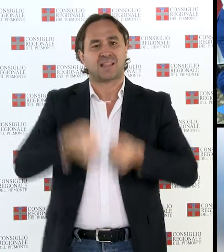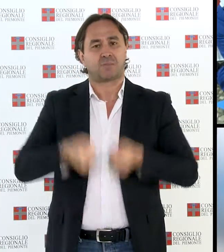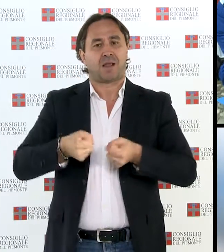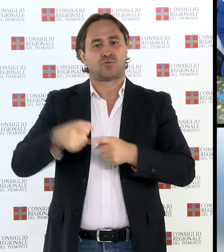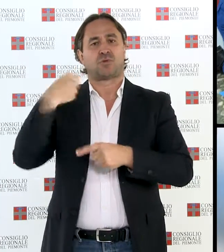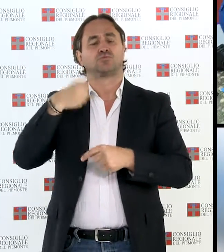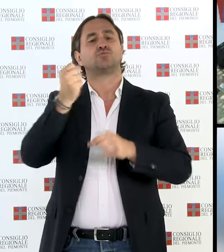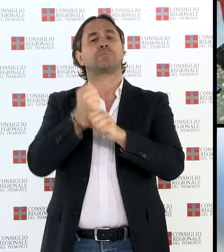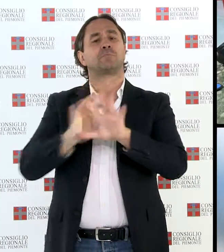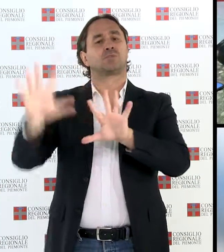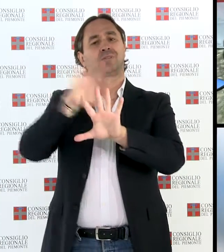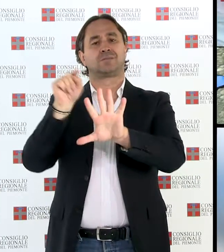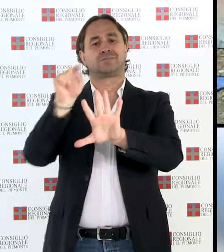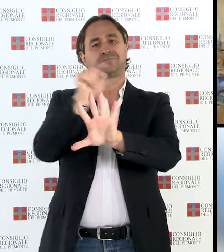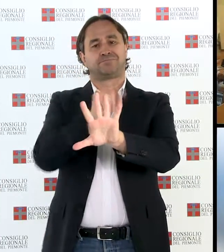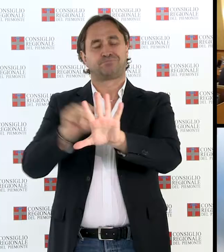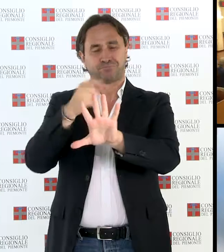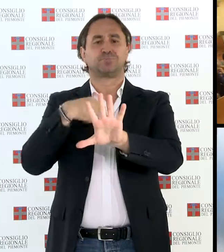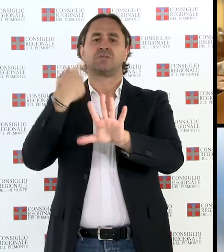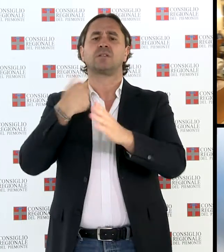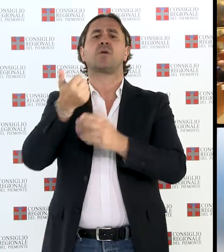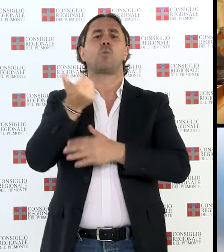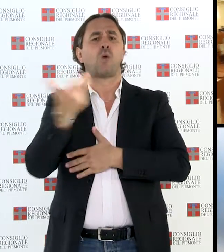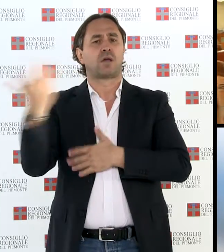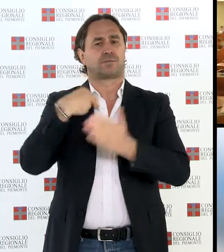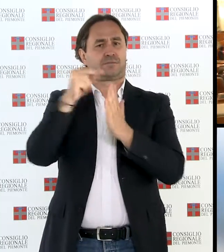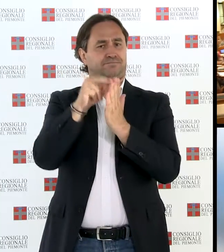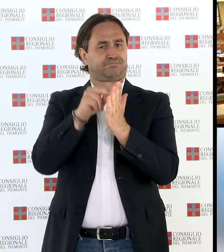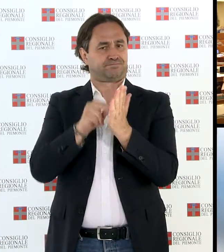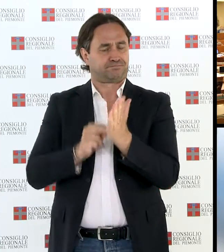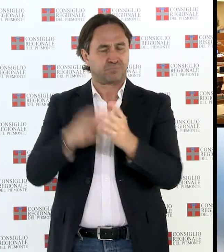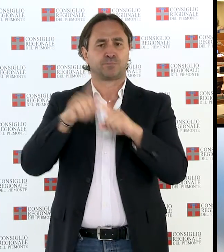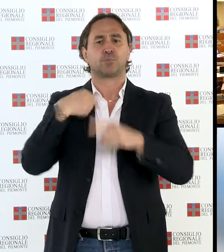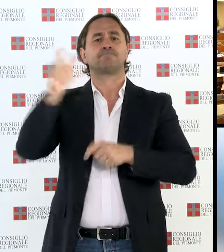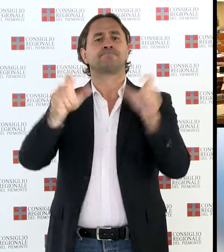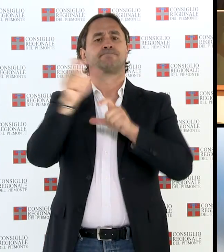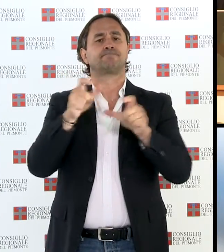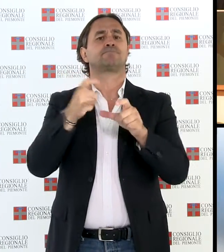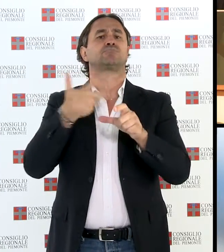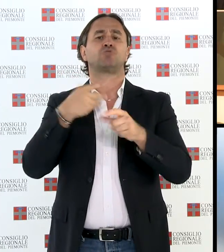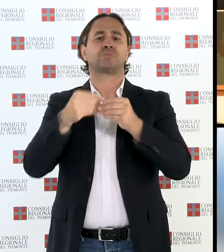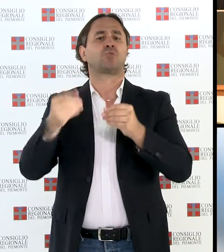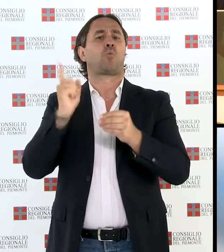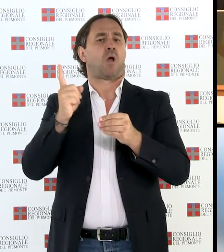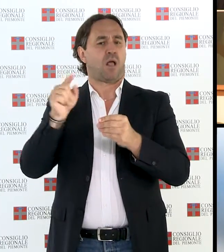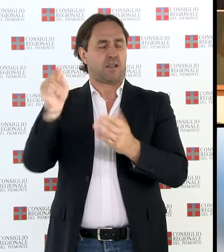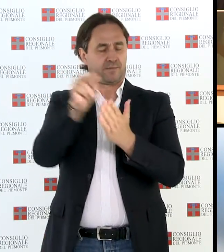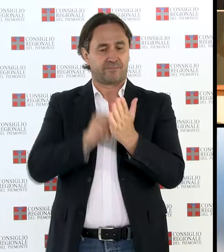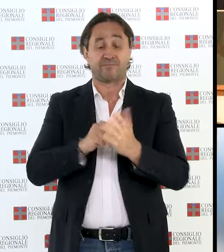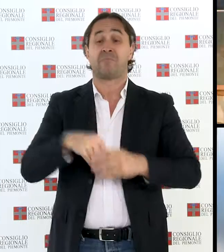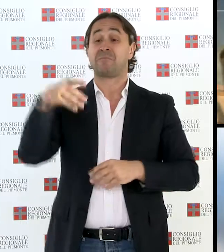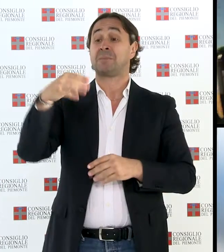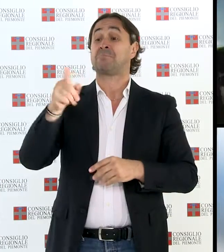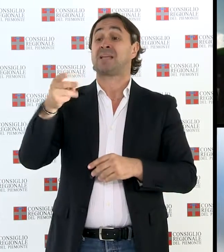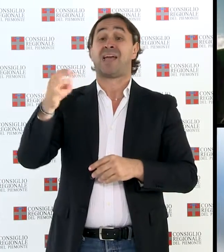personale presente nelle vicinanze. Il Consiglio ha inoltre approvato un ordine del giorno del Movimento 5 Stelle, primo firmatario Paolo